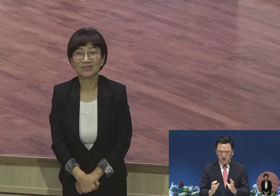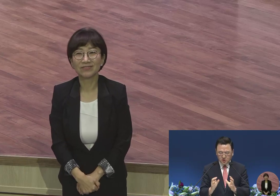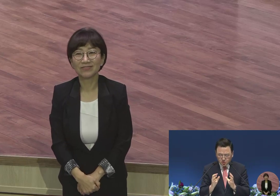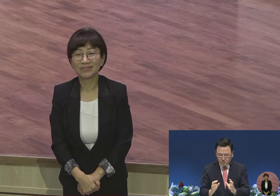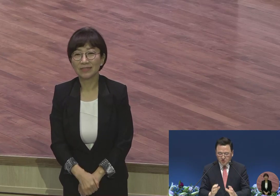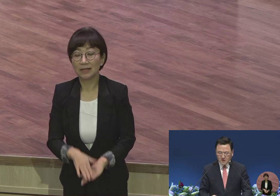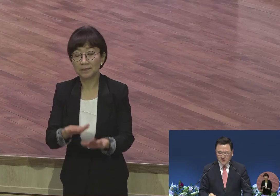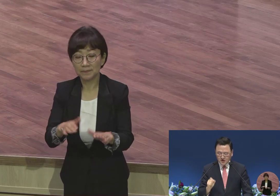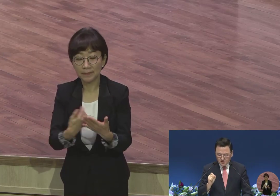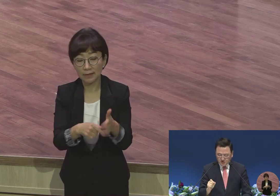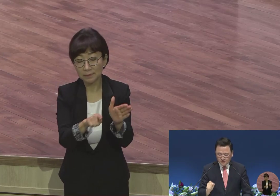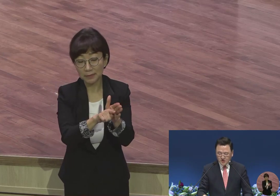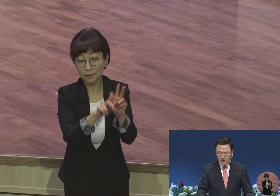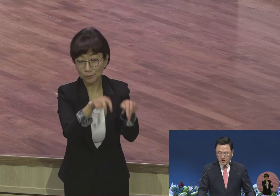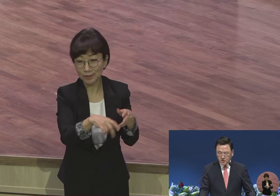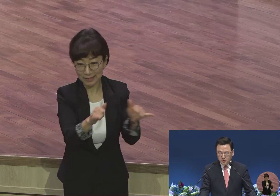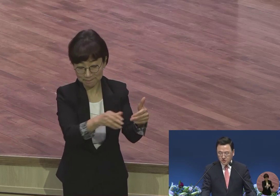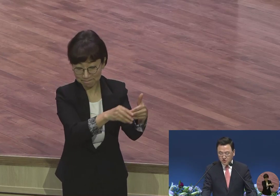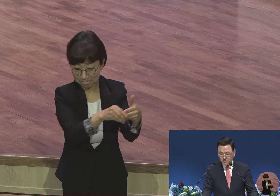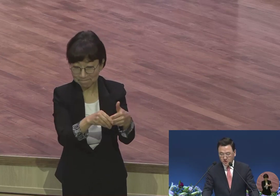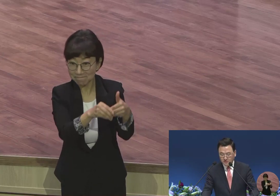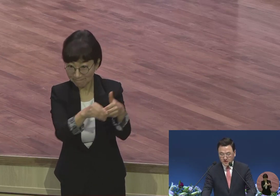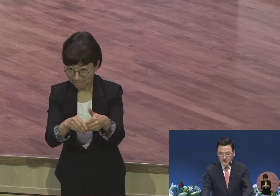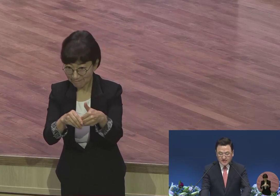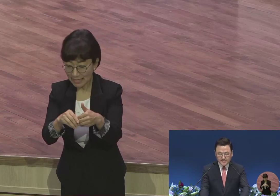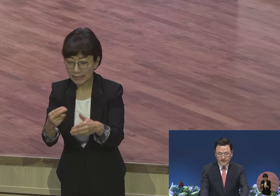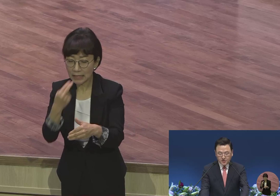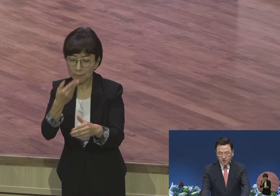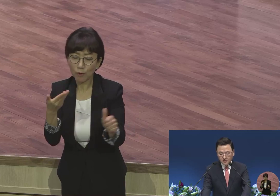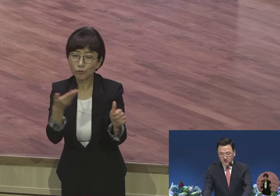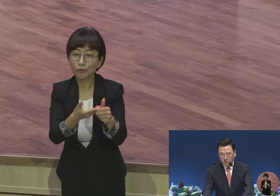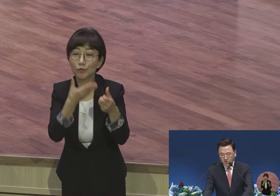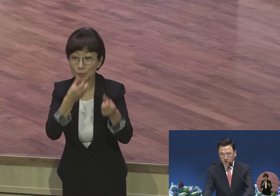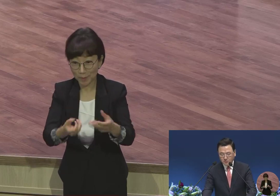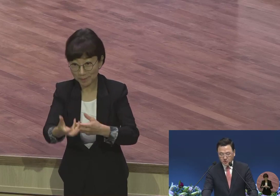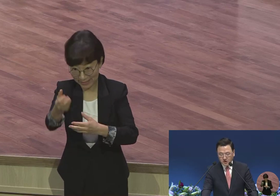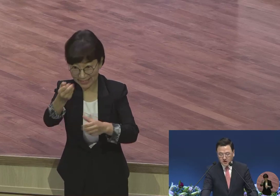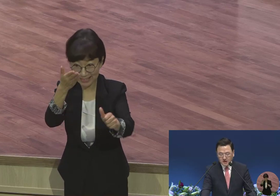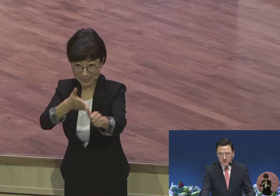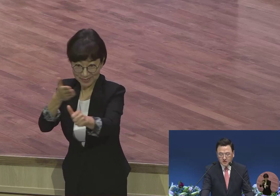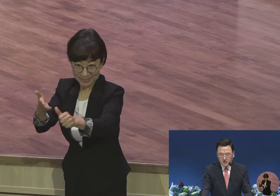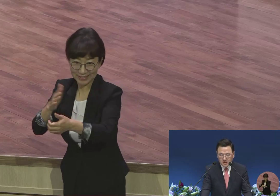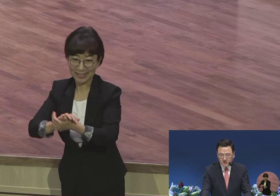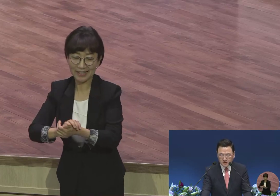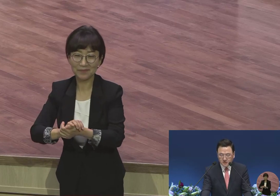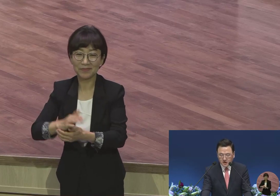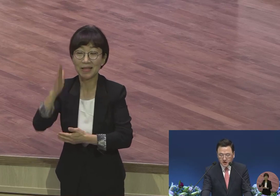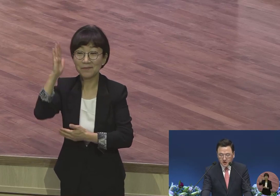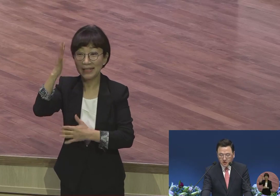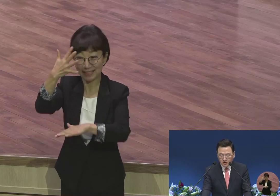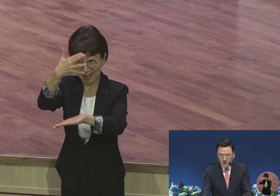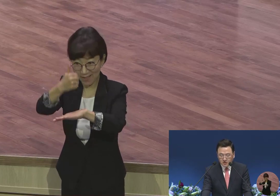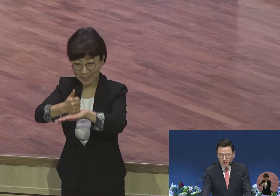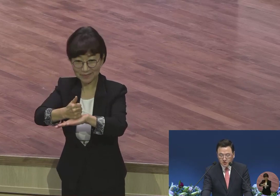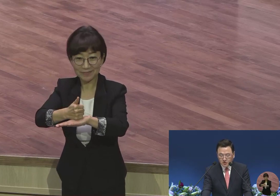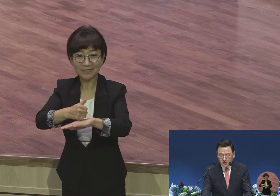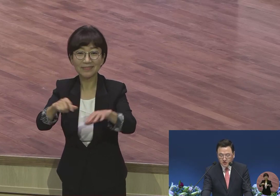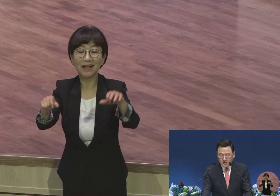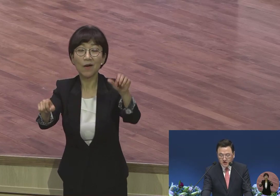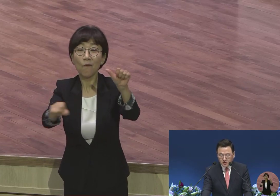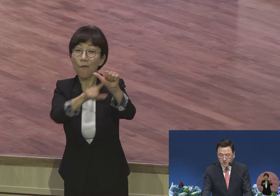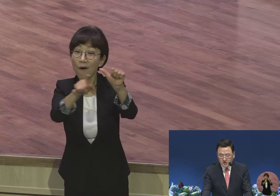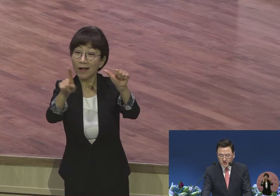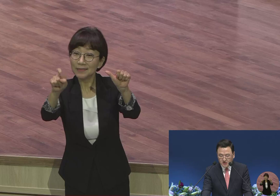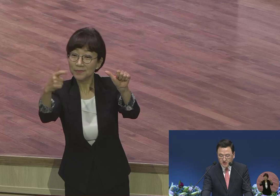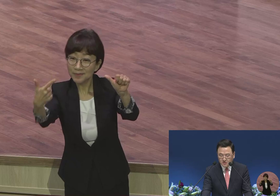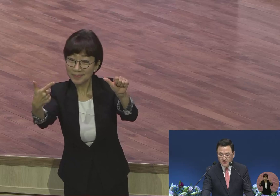복을, 그 축복을 받는 여러분들을 예수 그리스도 이름으로 축복합니다. 결론입니다. 5월 16일 강서 양천 어르신들을 모시고